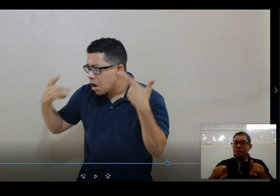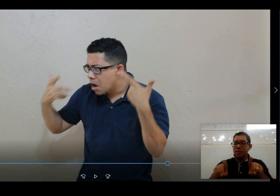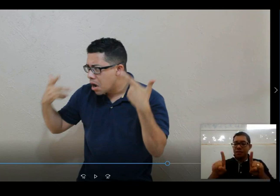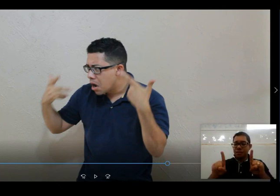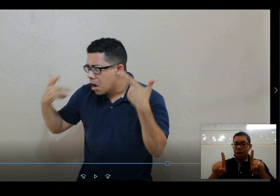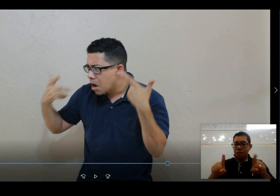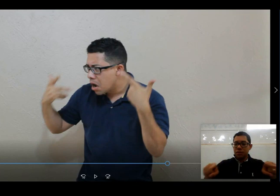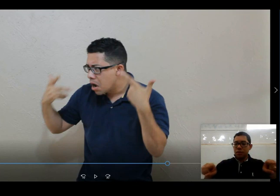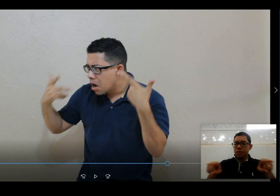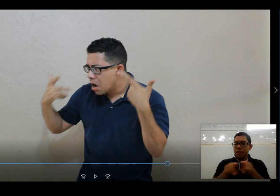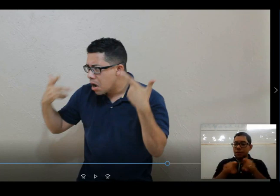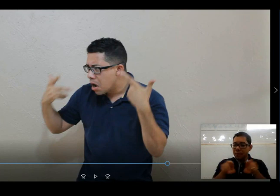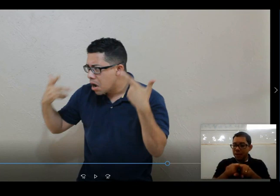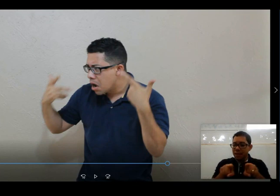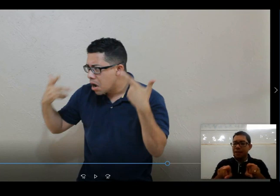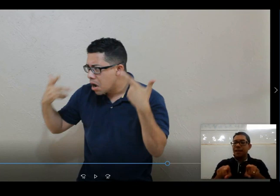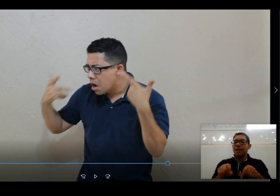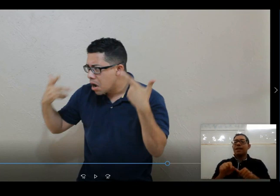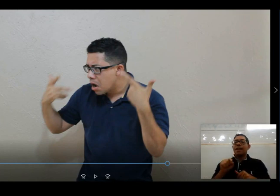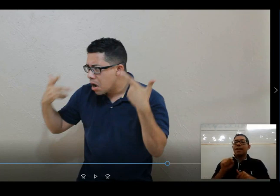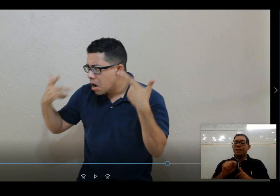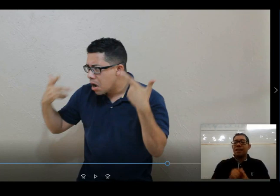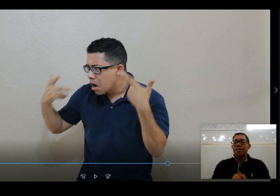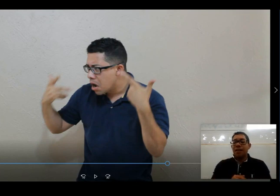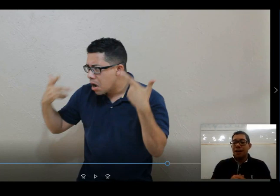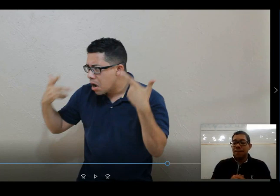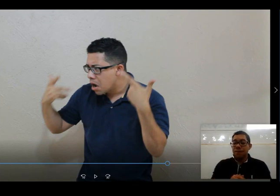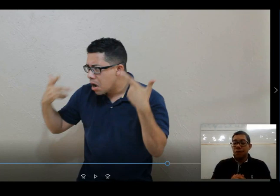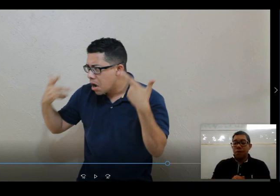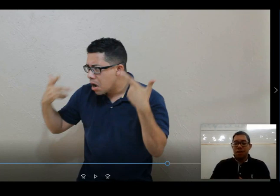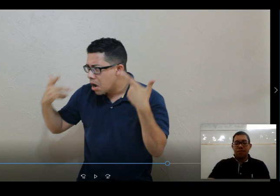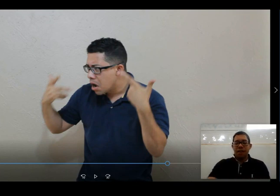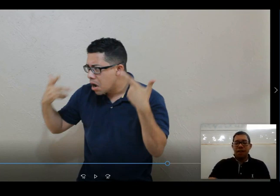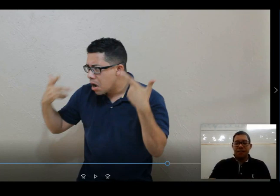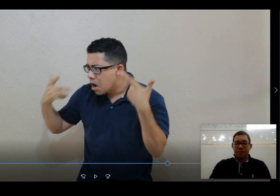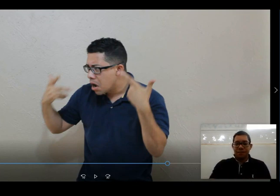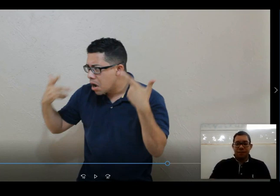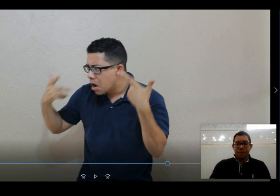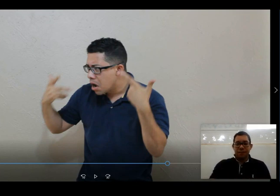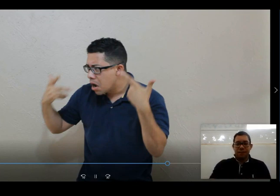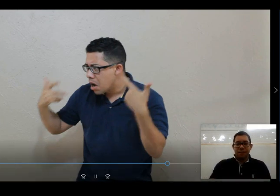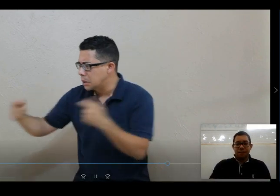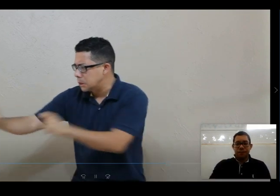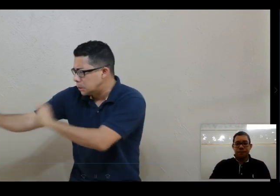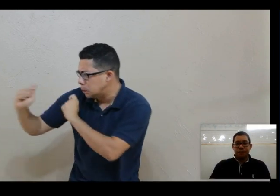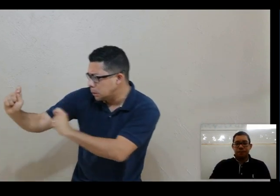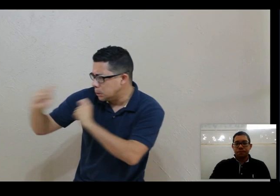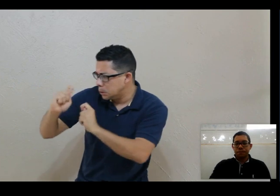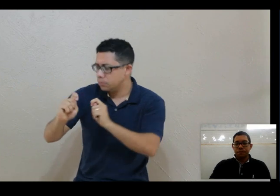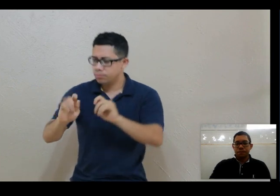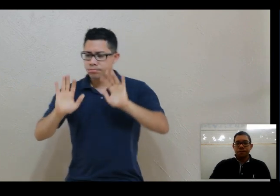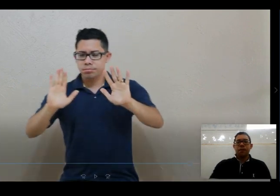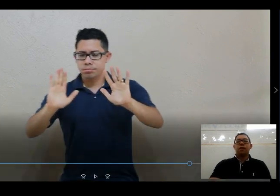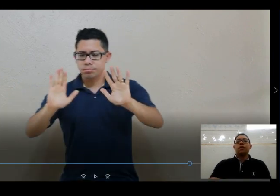também eu fiz esse sinal assim, ó, também ele estava lá com as feras.